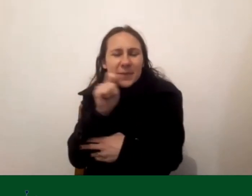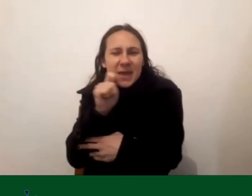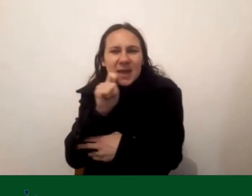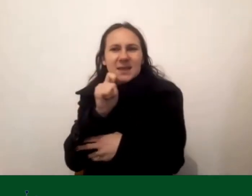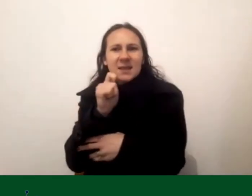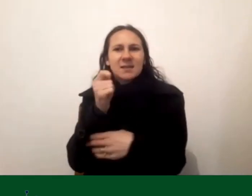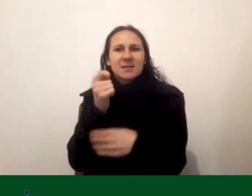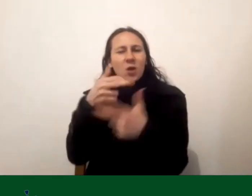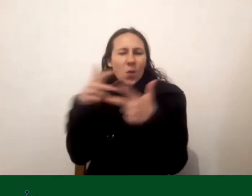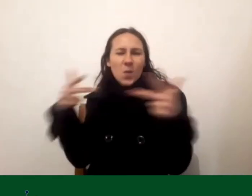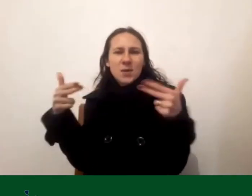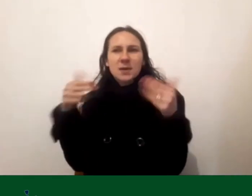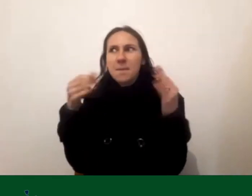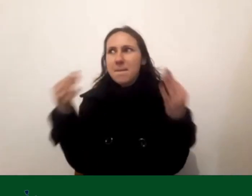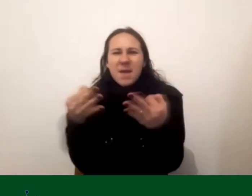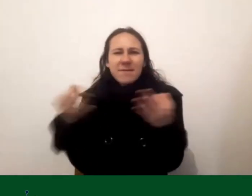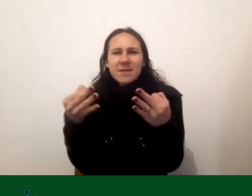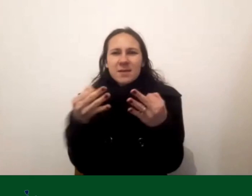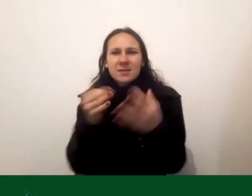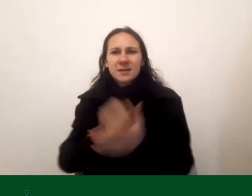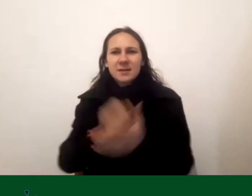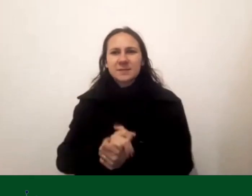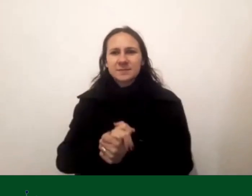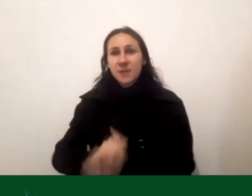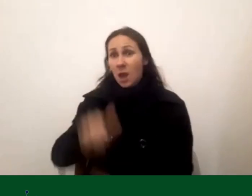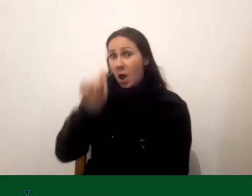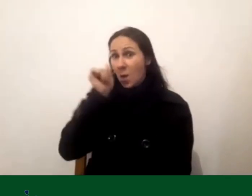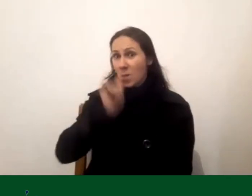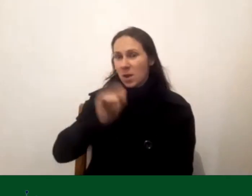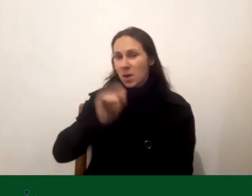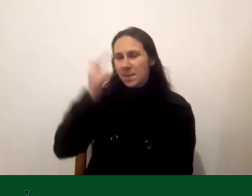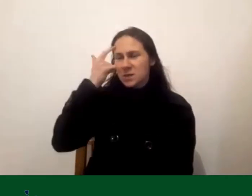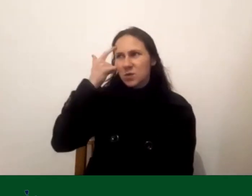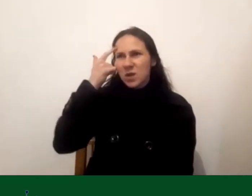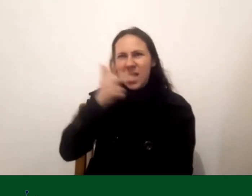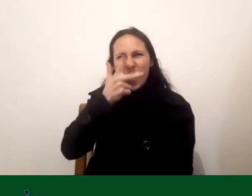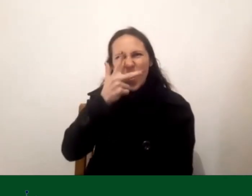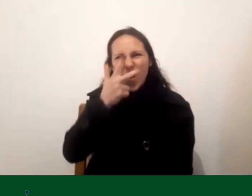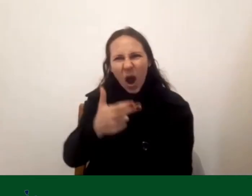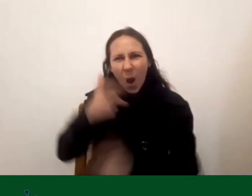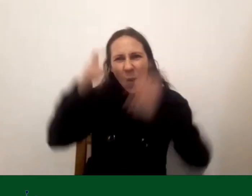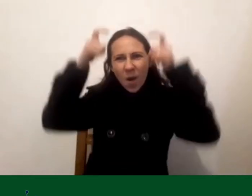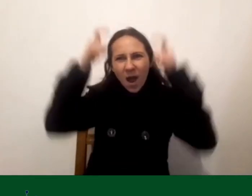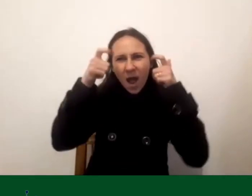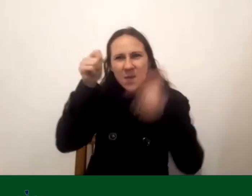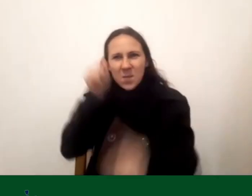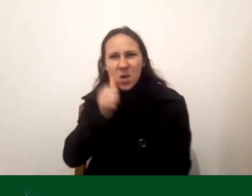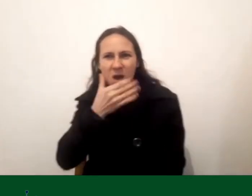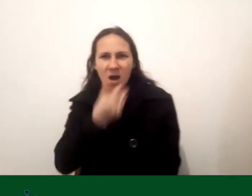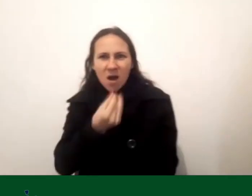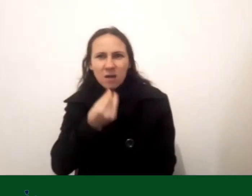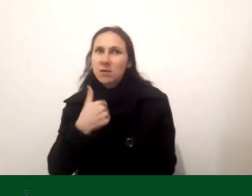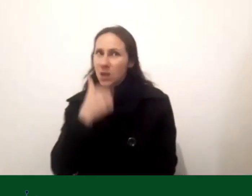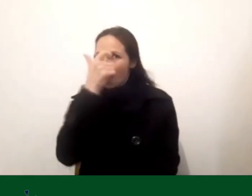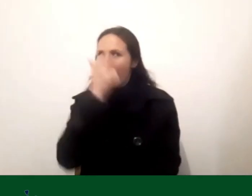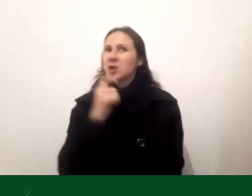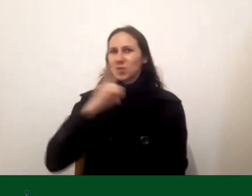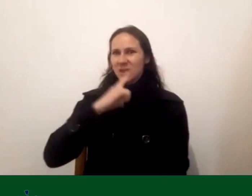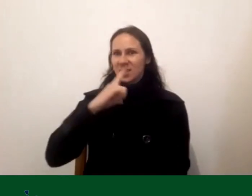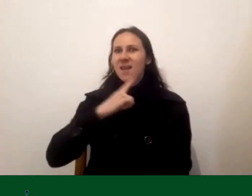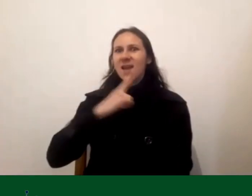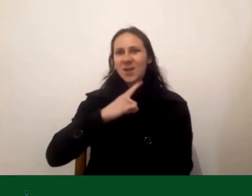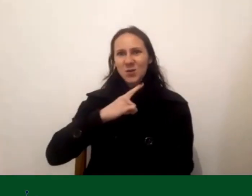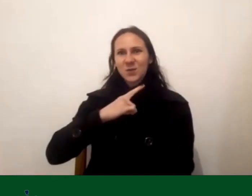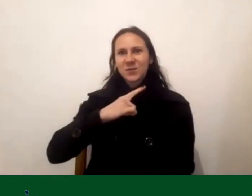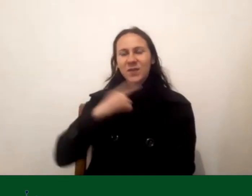Ai, ela pensou igual ao rei e à rainha. Eu acho que eu tenho sim.